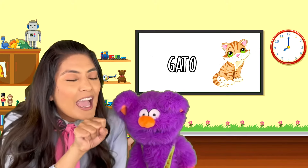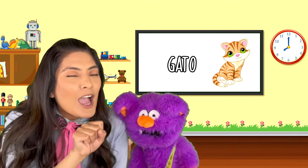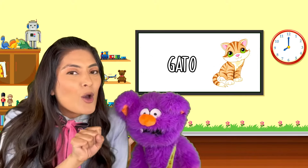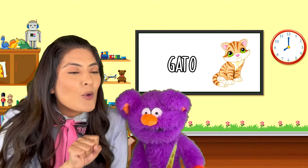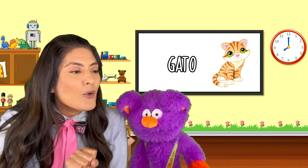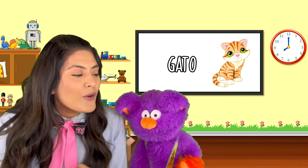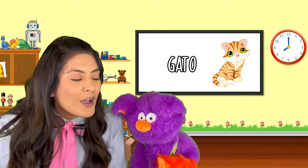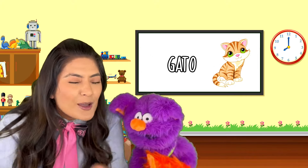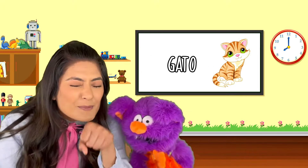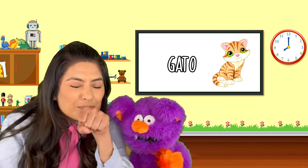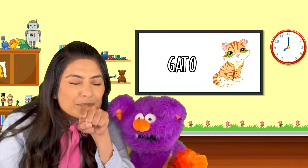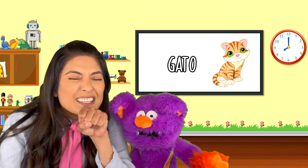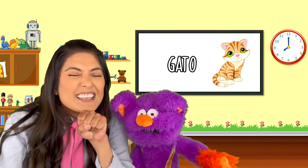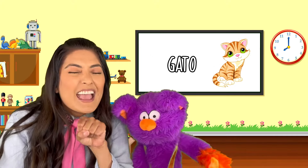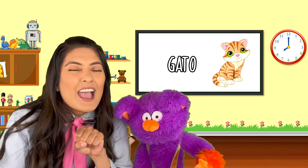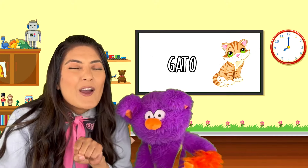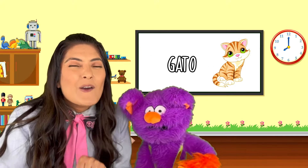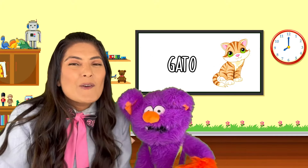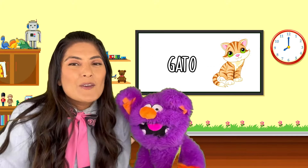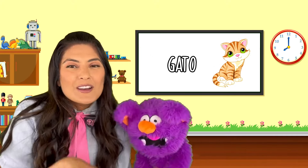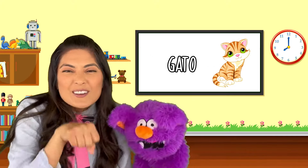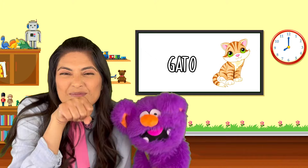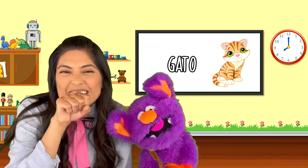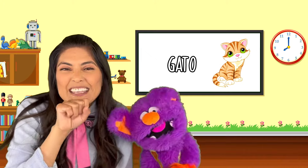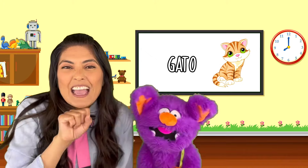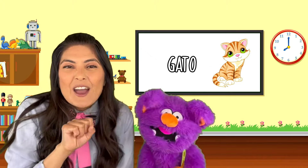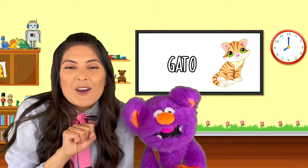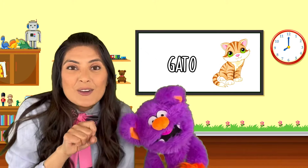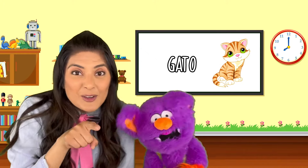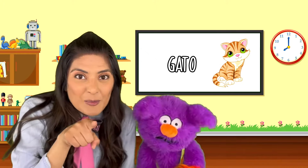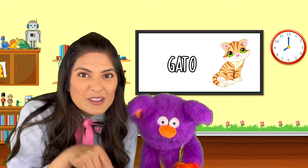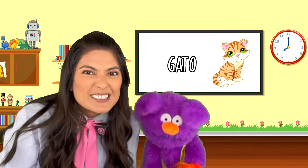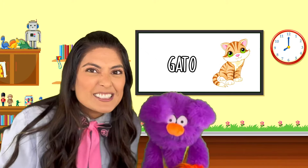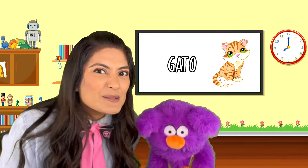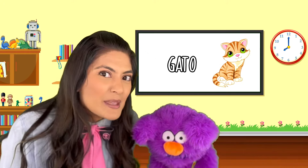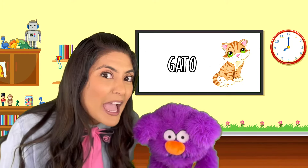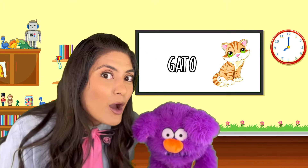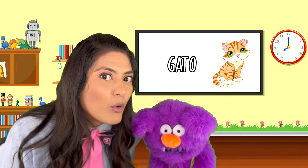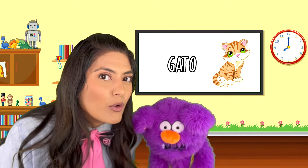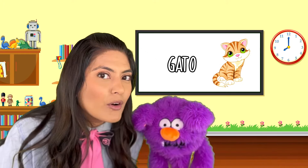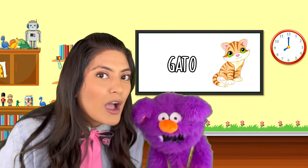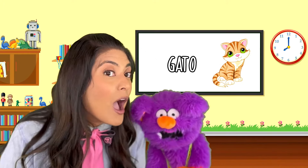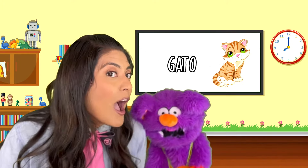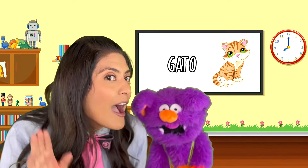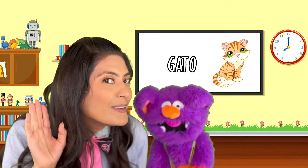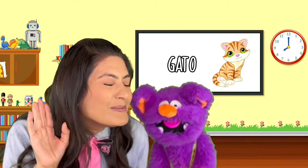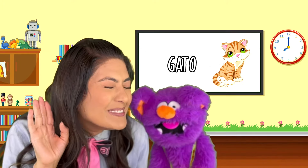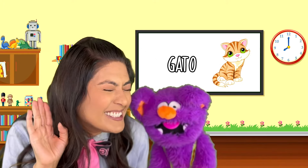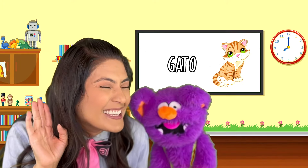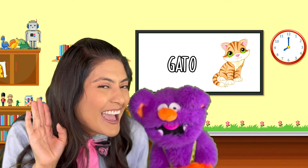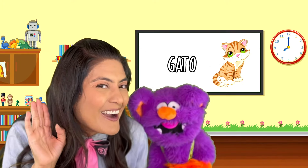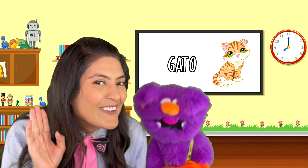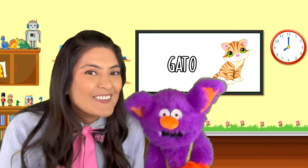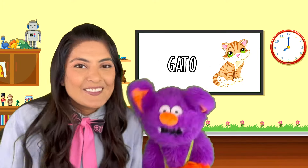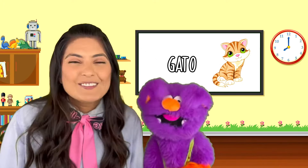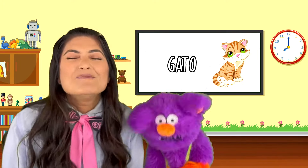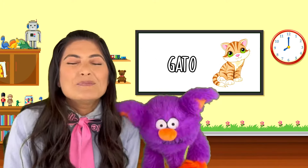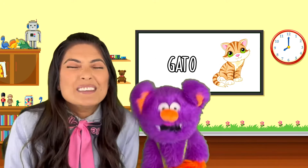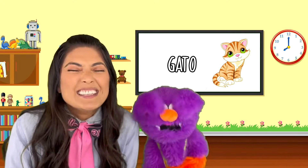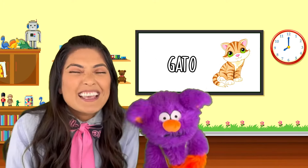Miau, miau, miau, miau. ¿Cómo dices miau? ¡Miau!